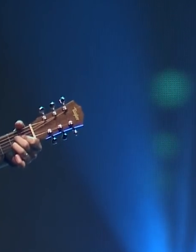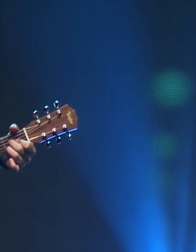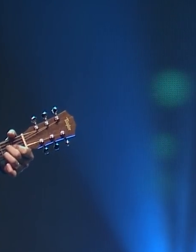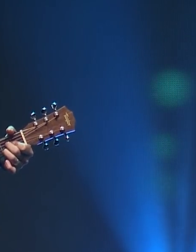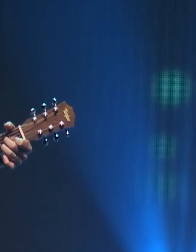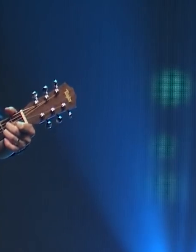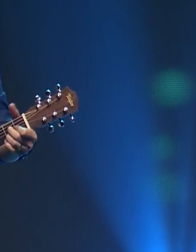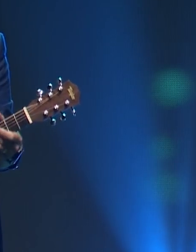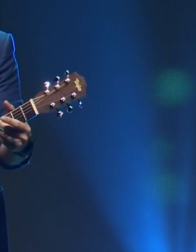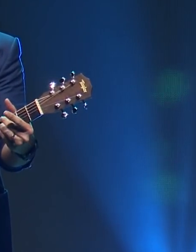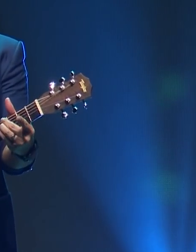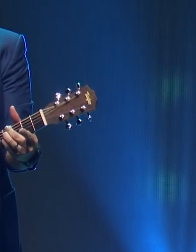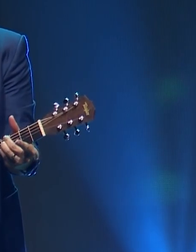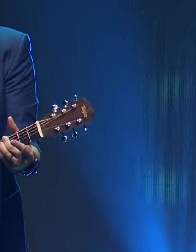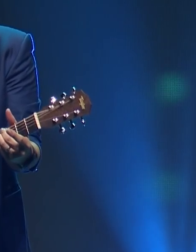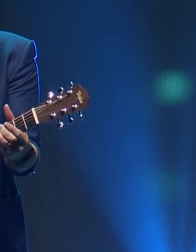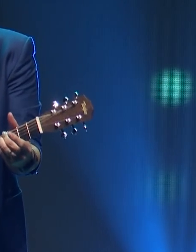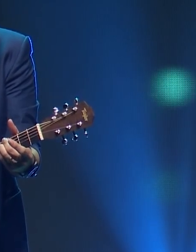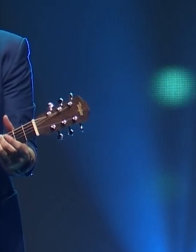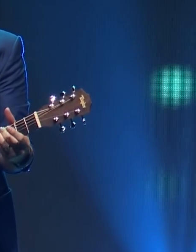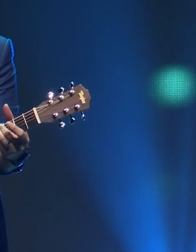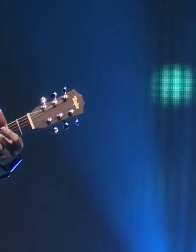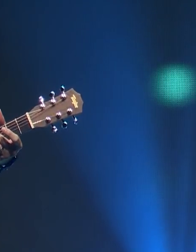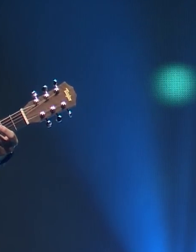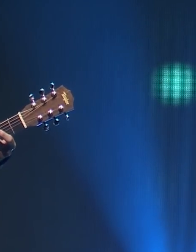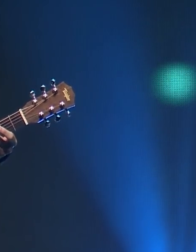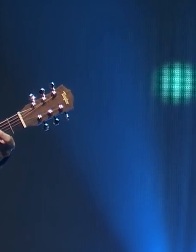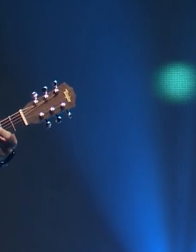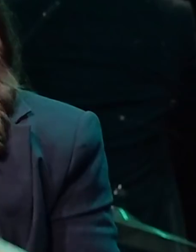jalan yang ku perlu,